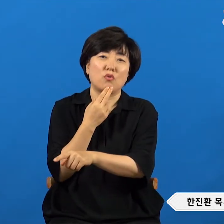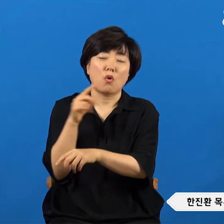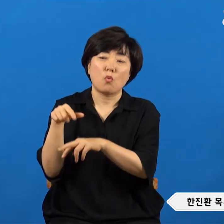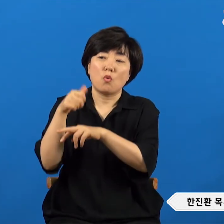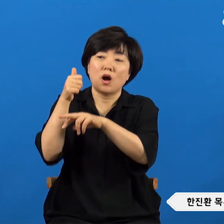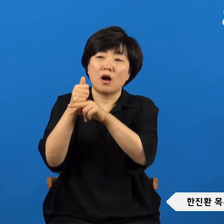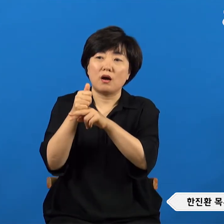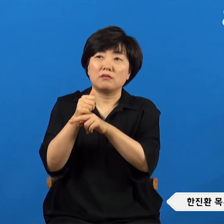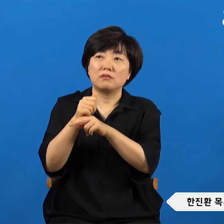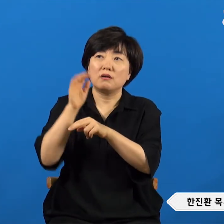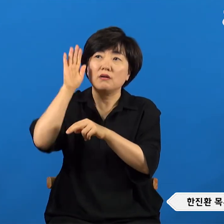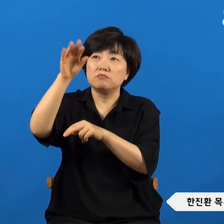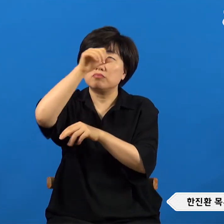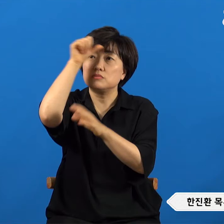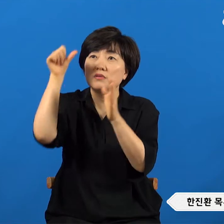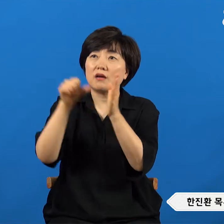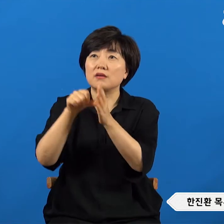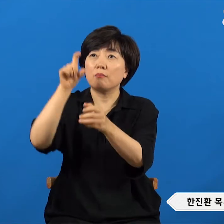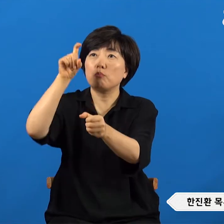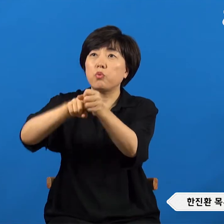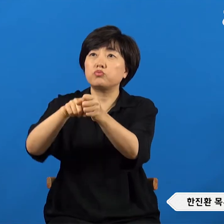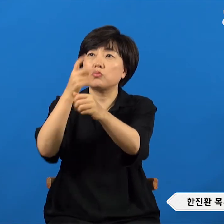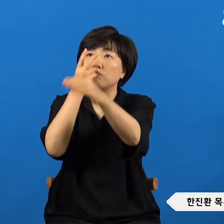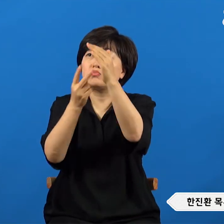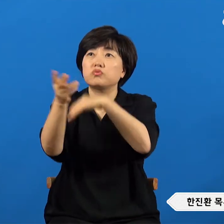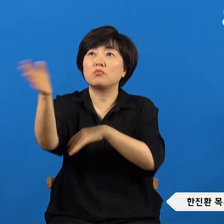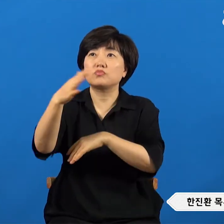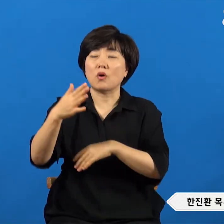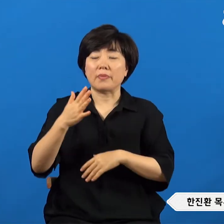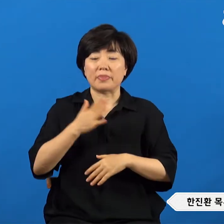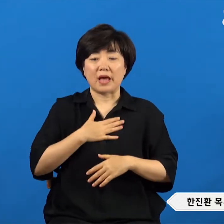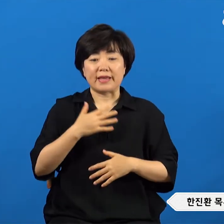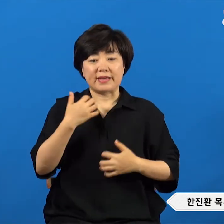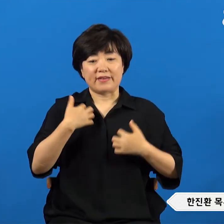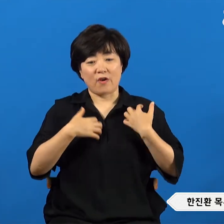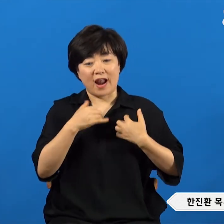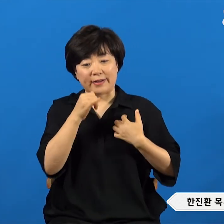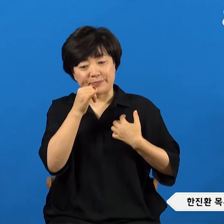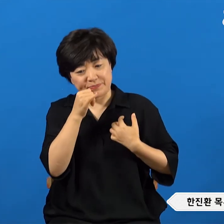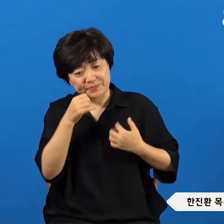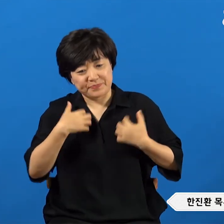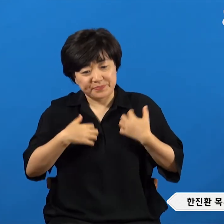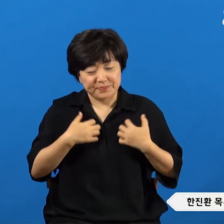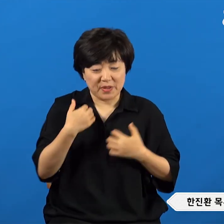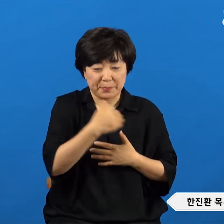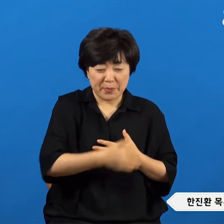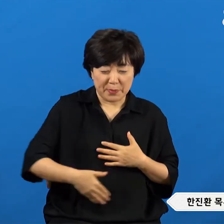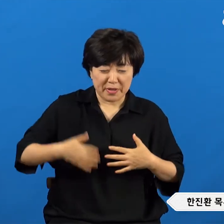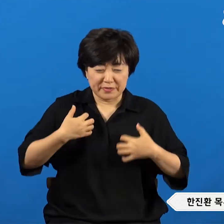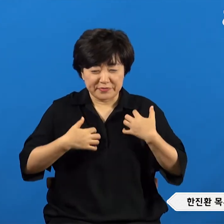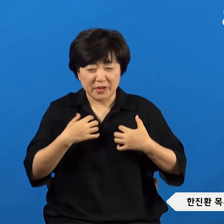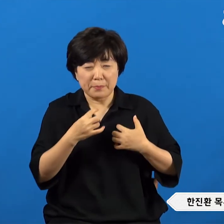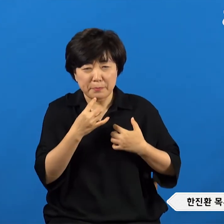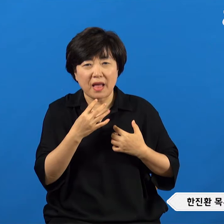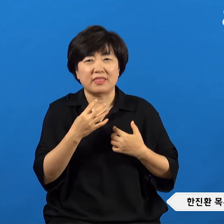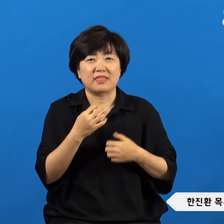아무 목적이 없었습니다. 자기 쾌락을 위해서 사는 것 외에는 아무 생각이 없었습니다.